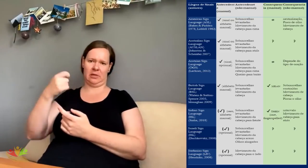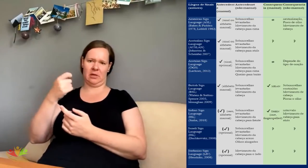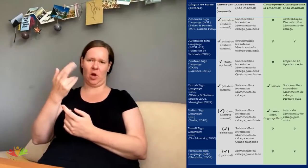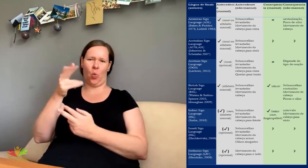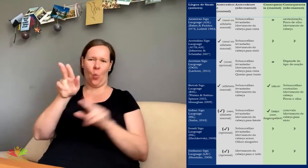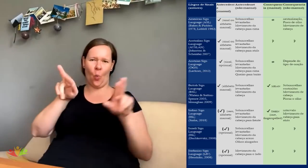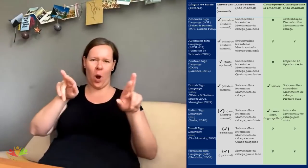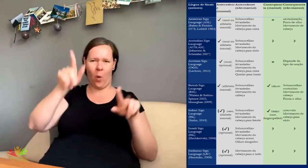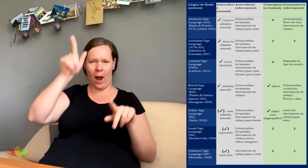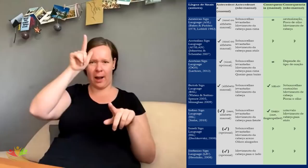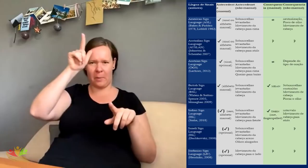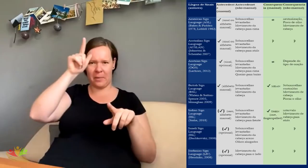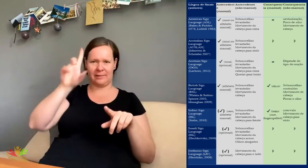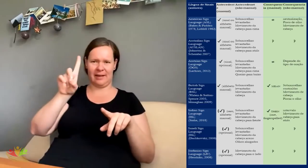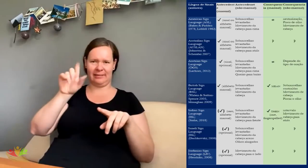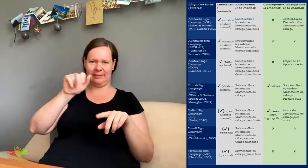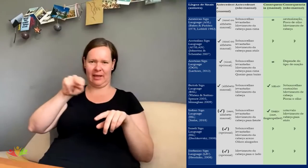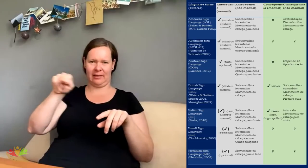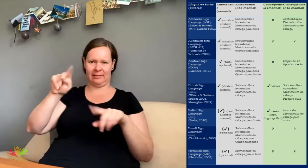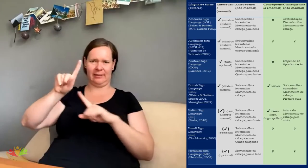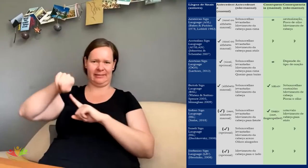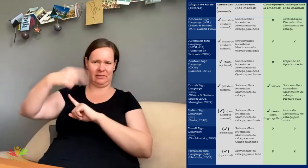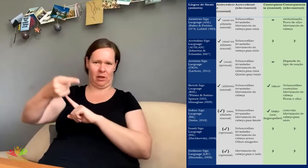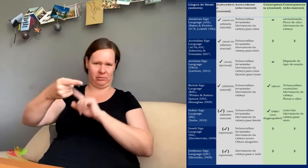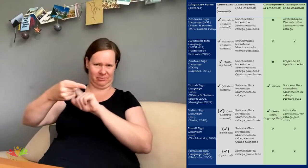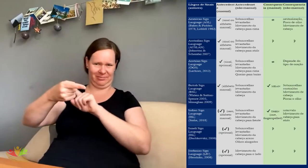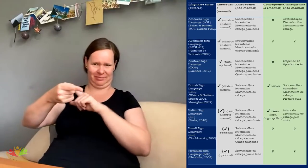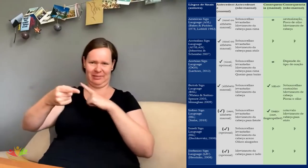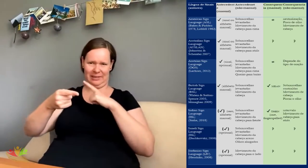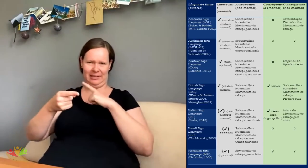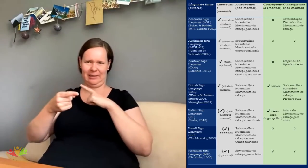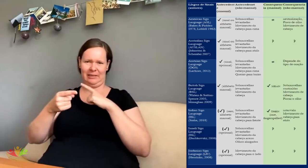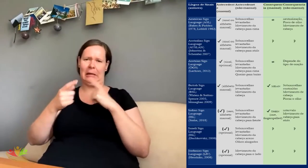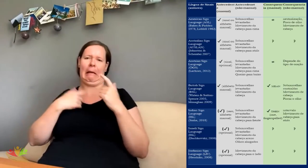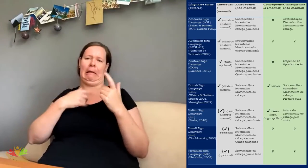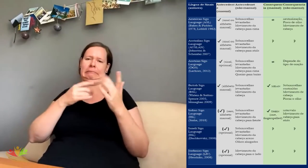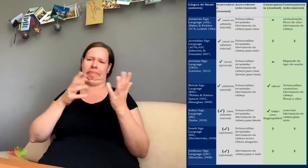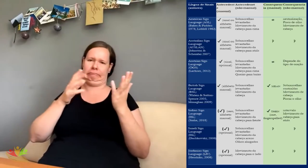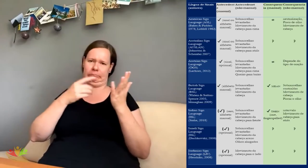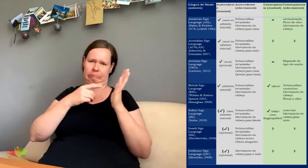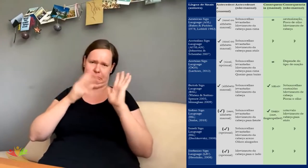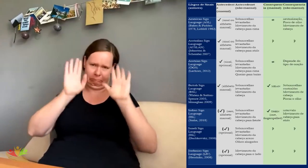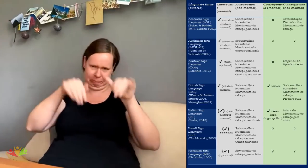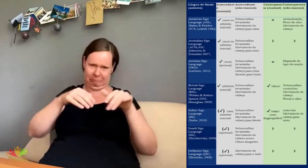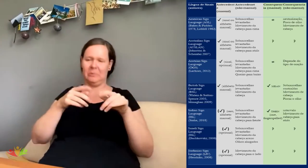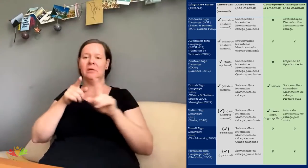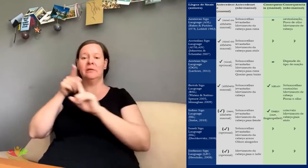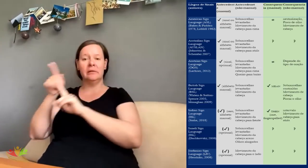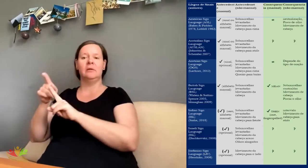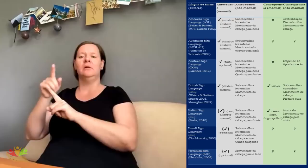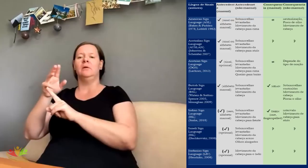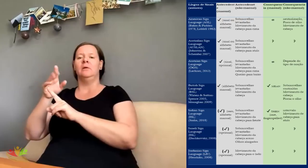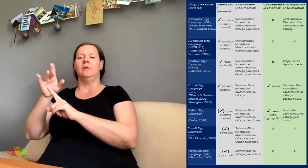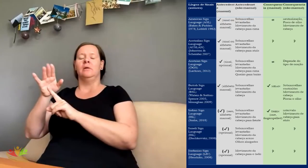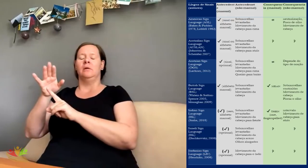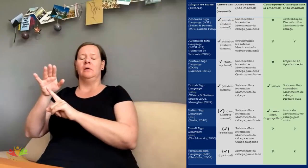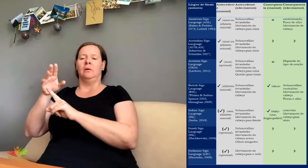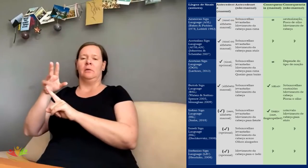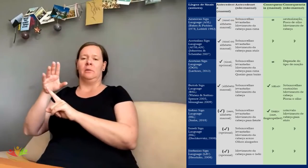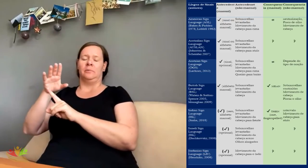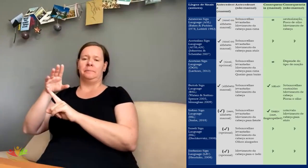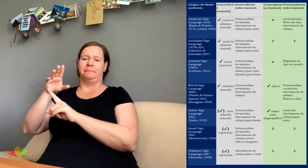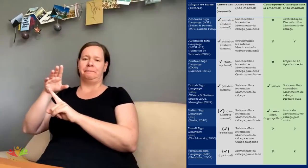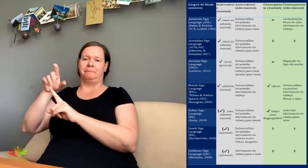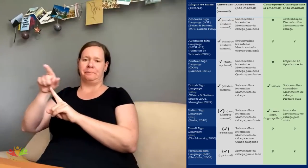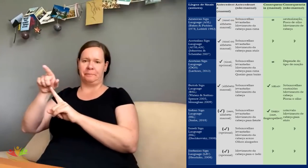Então, tem muitas línguas de sinais que ainda não tem pesquisa, ah, né? E a gente também, ou